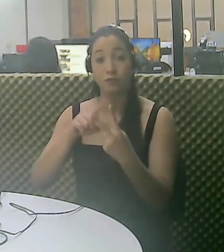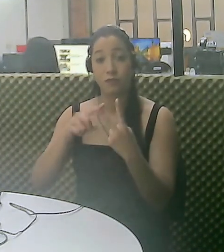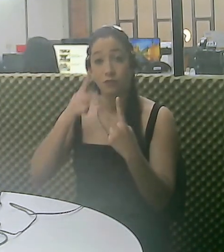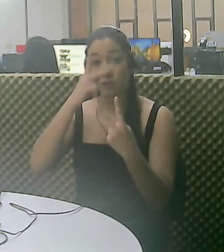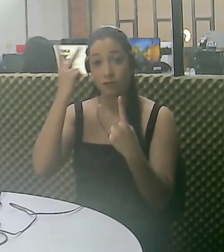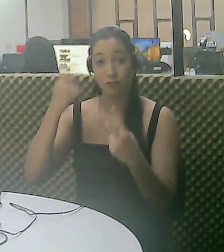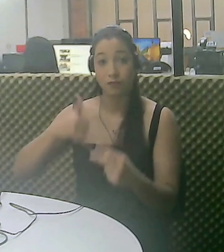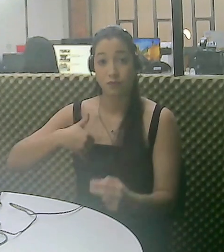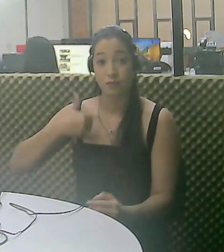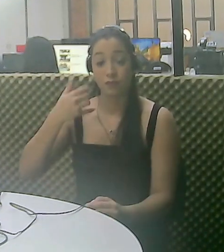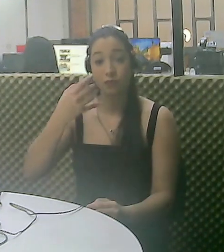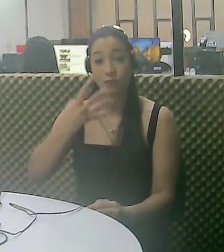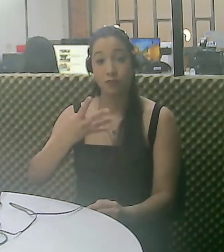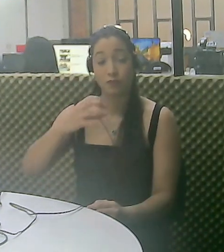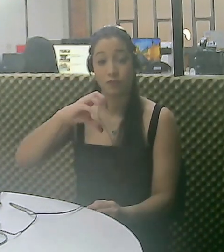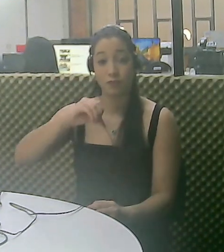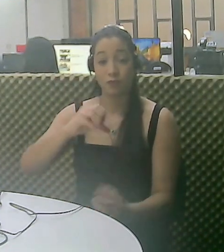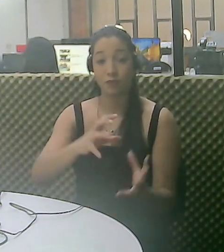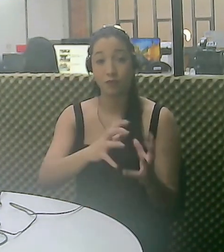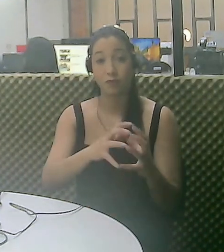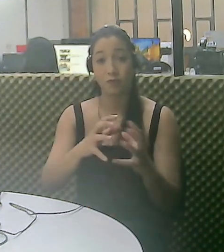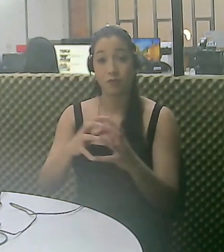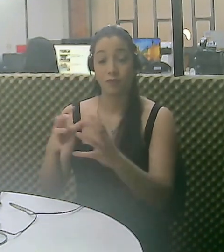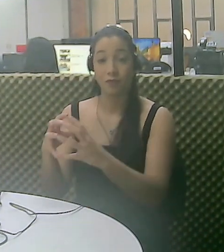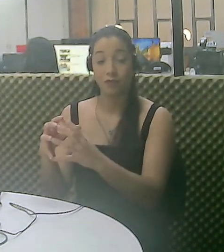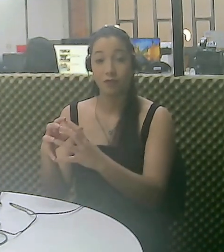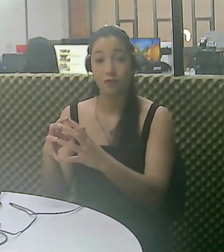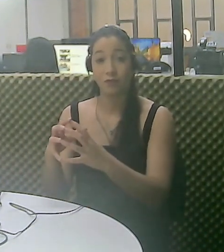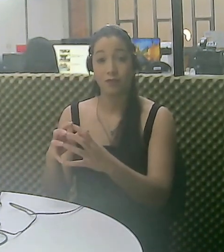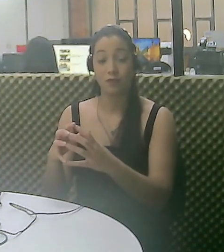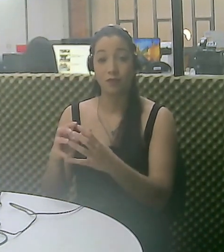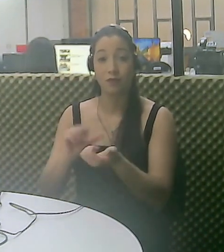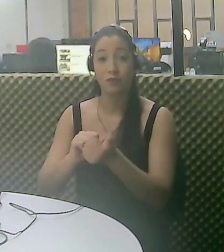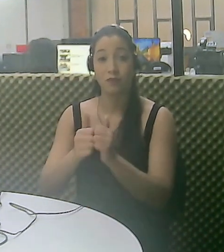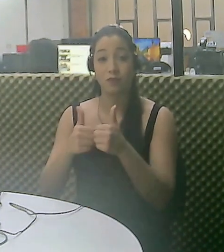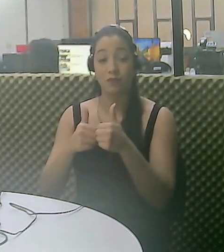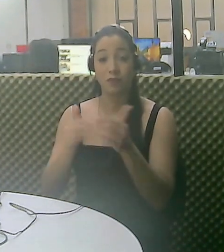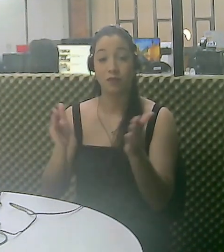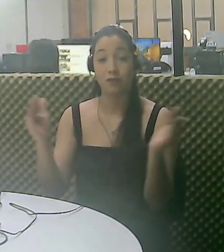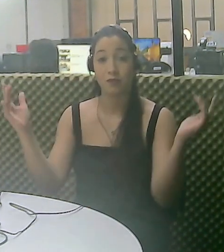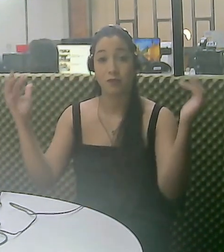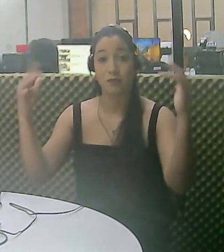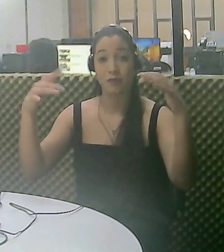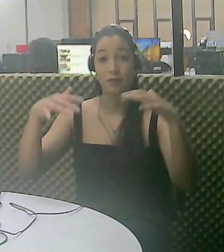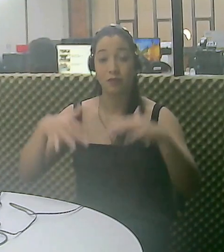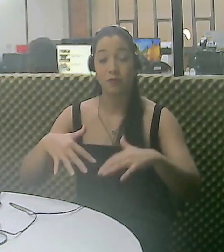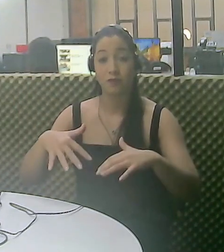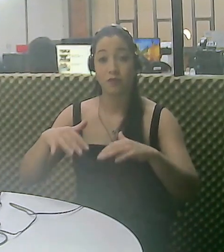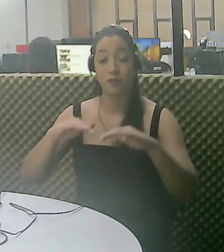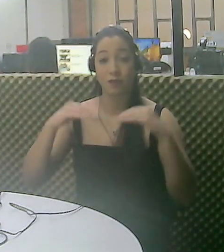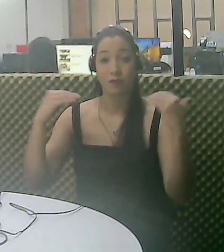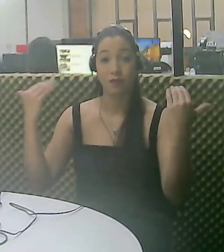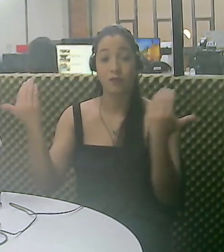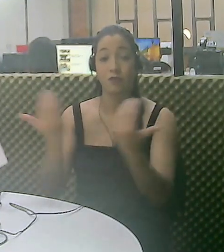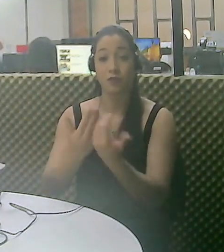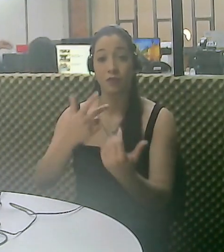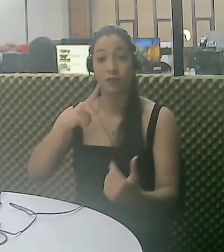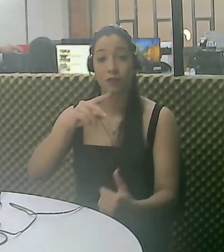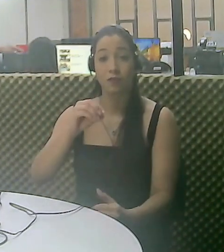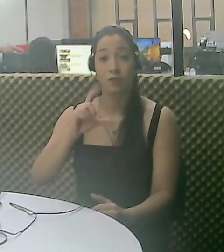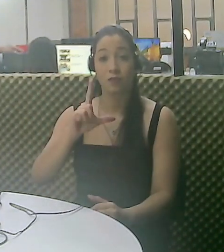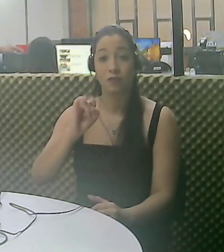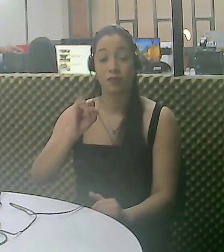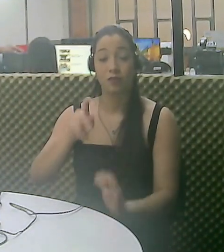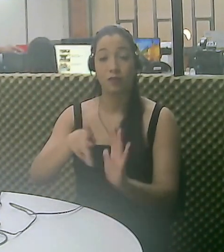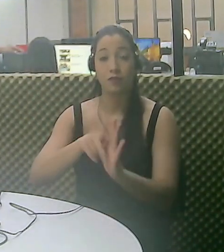de 49 anos por equipe. Com partidas abertas ao público e disputadas em campos de poliesportivos da